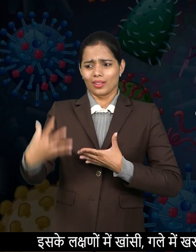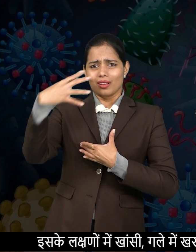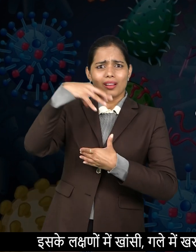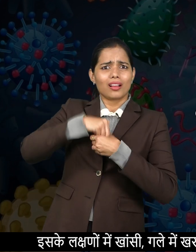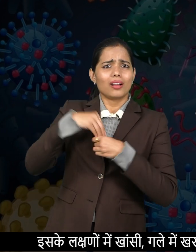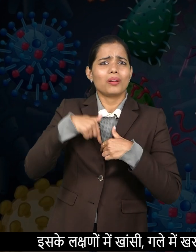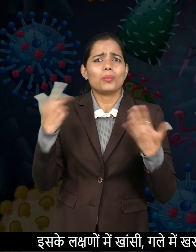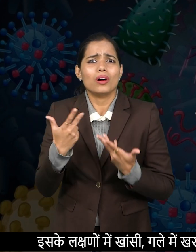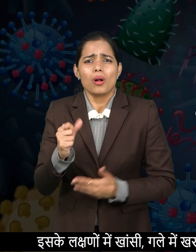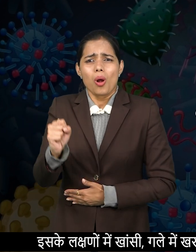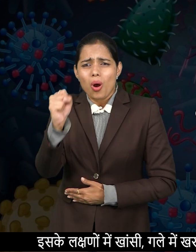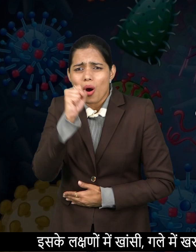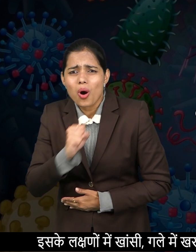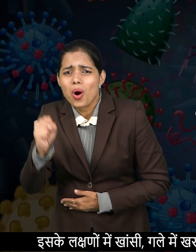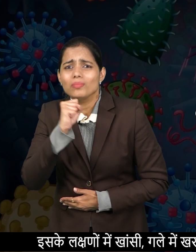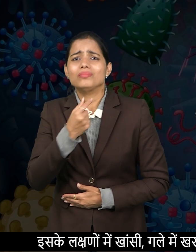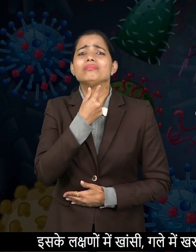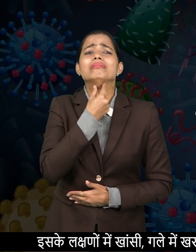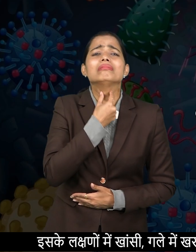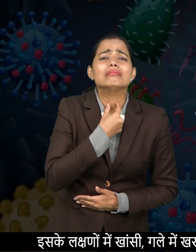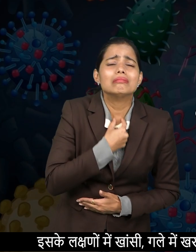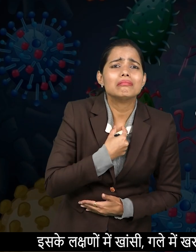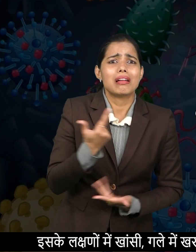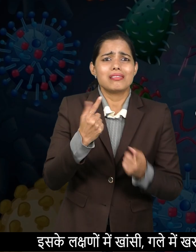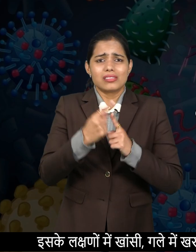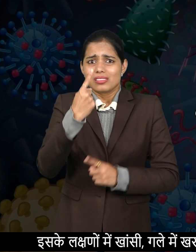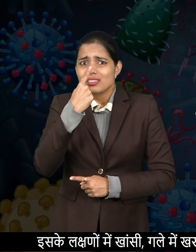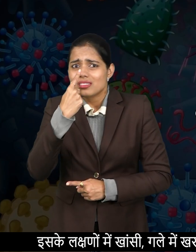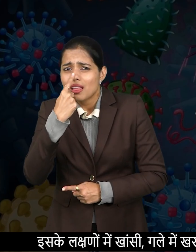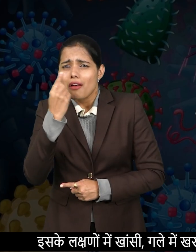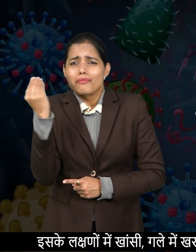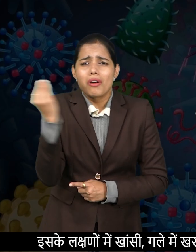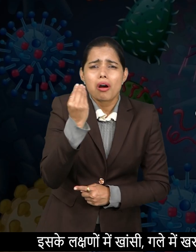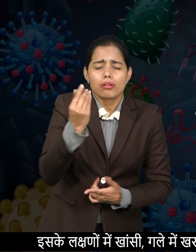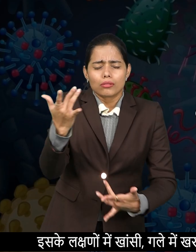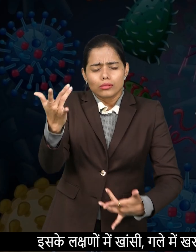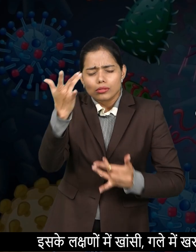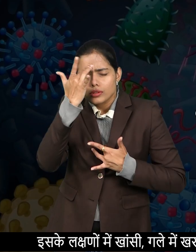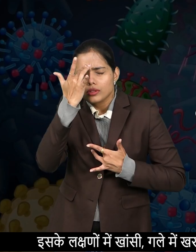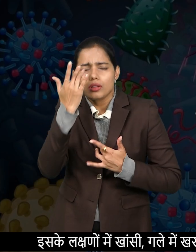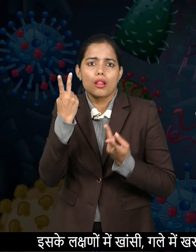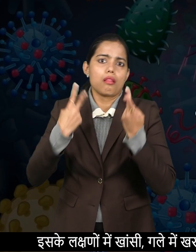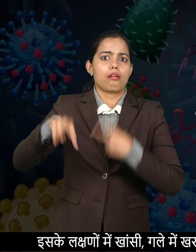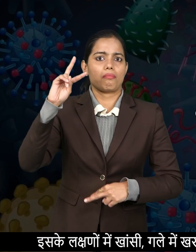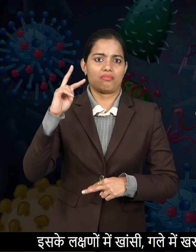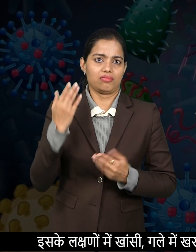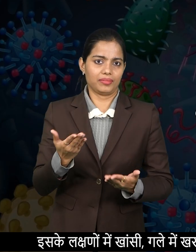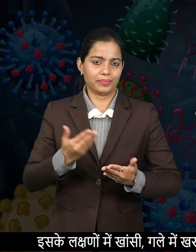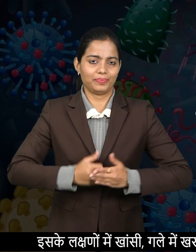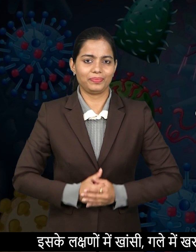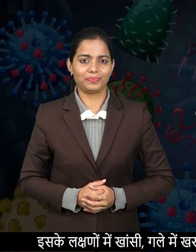इसके लक्षणों में खांसी, गले में खराश, नाक बहना और कभी-कभी हल्का बुखार सम्मिलित है।